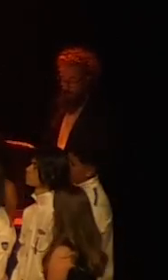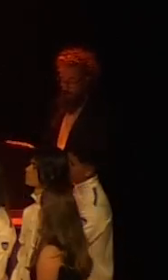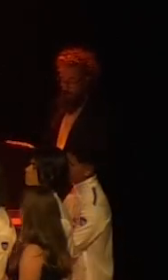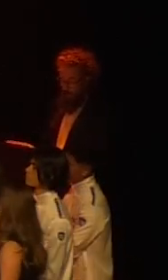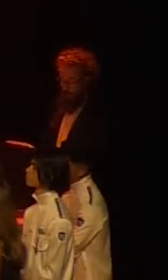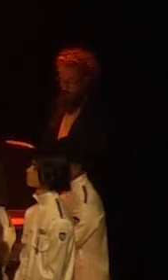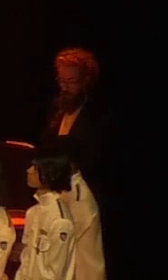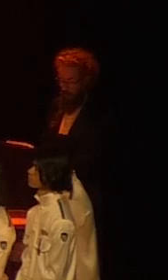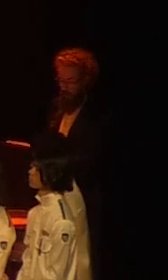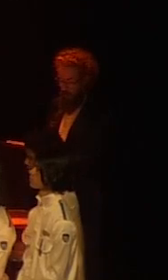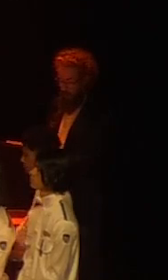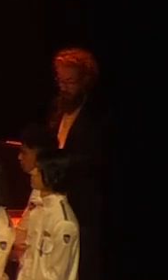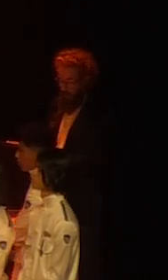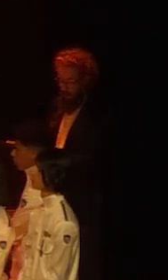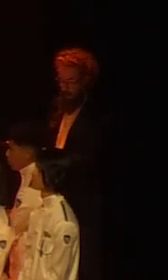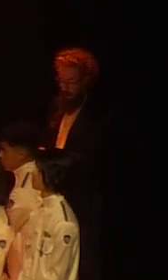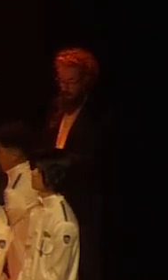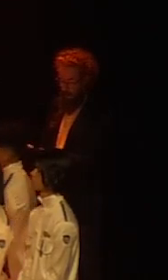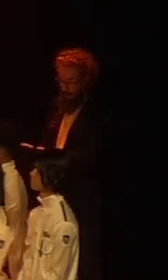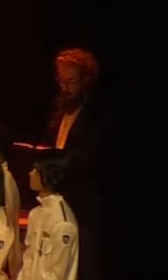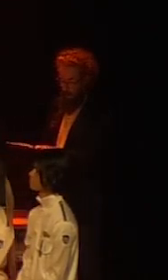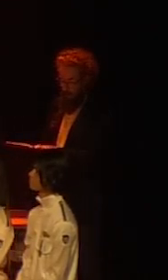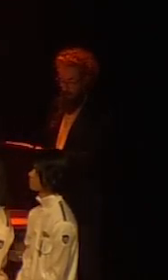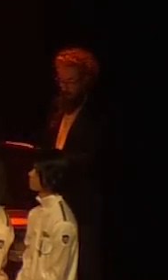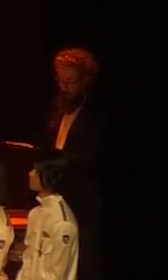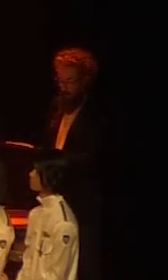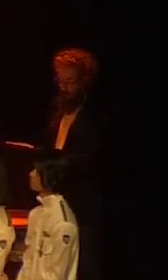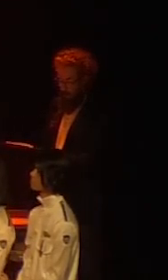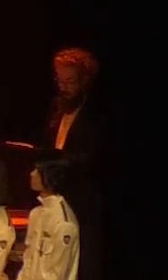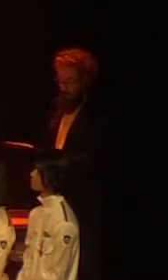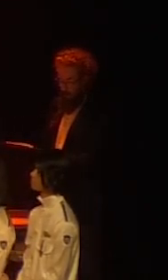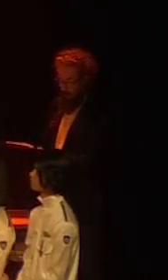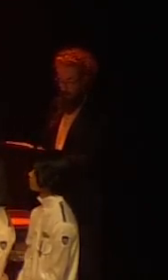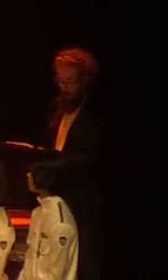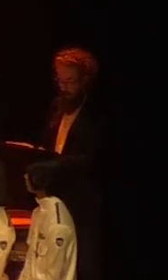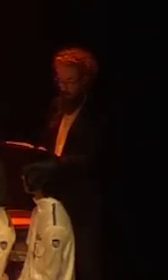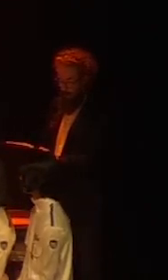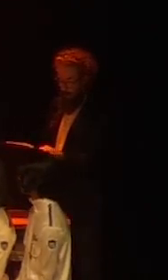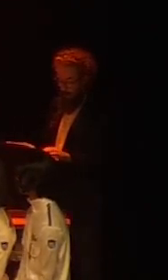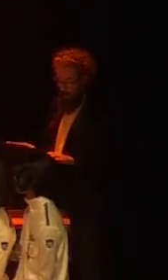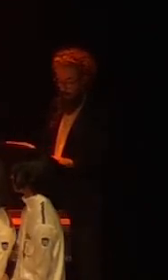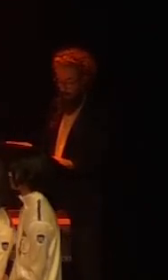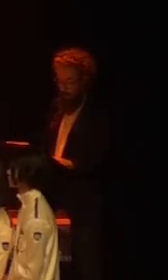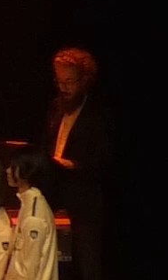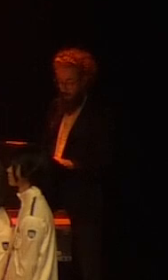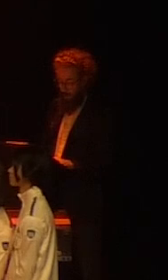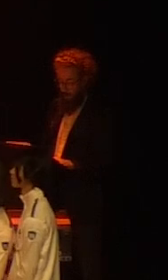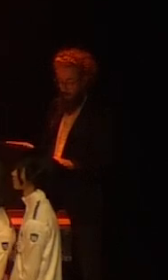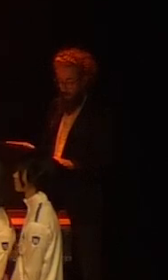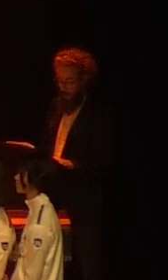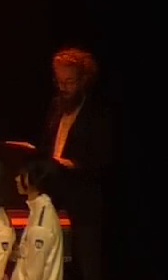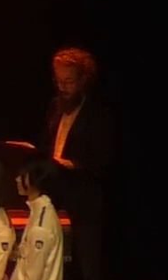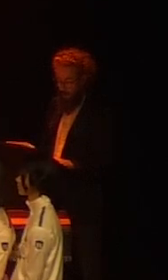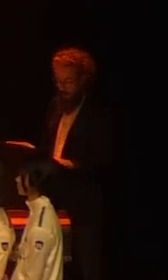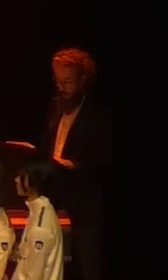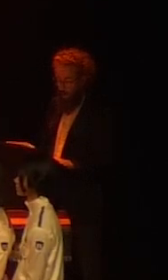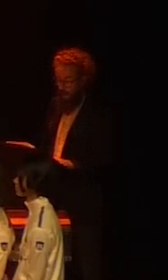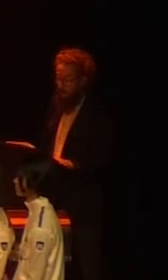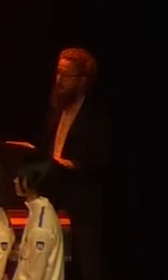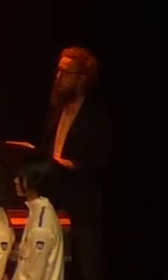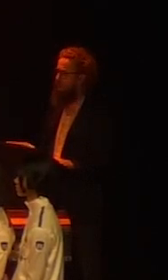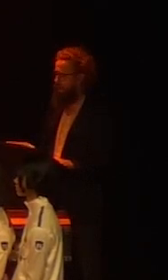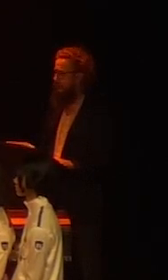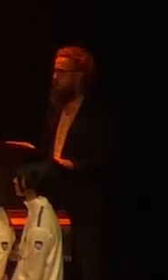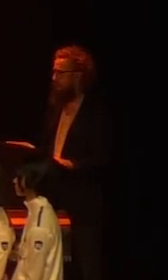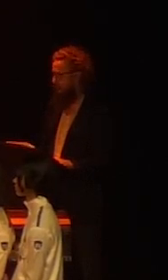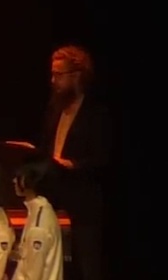vão se sangrar e estragarão a festa. E agora, o que se faz com eles? Por enquanto, é melhor amarrá-los.